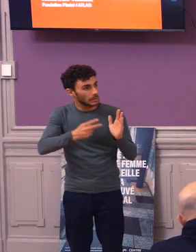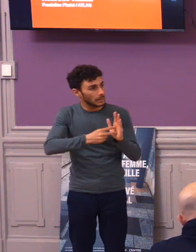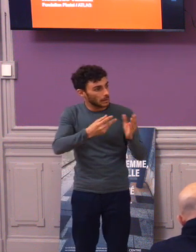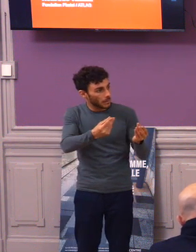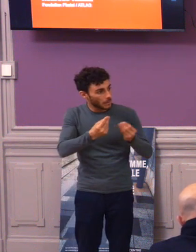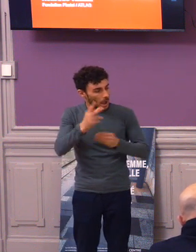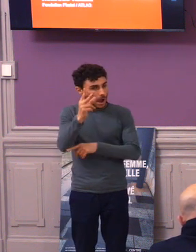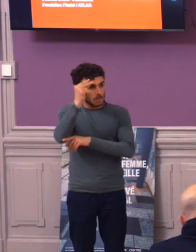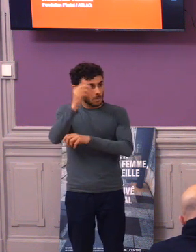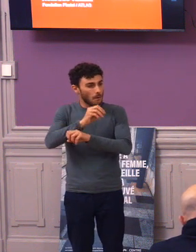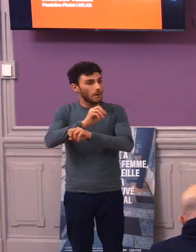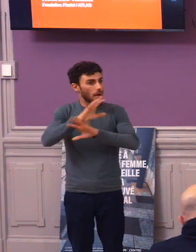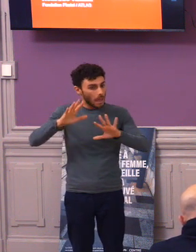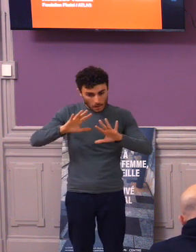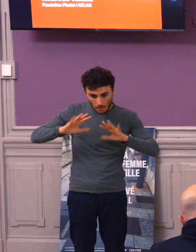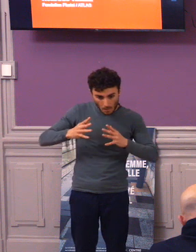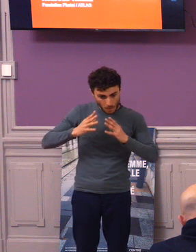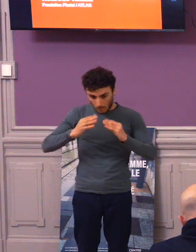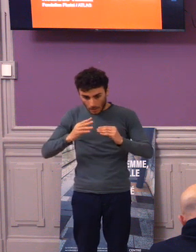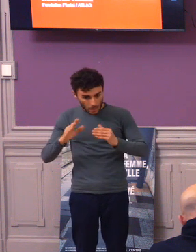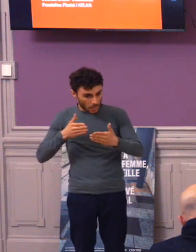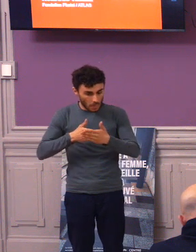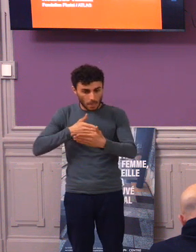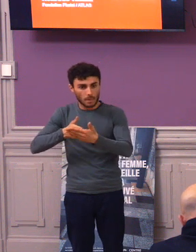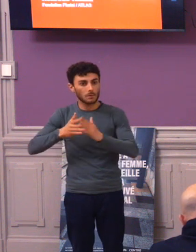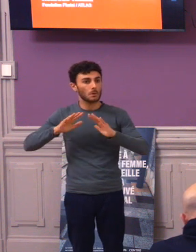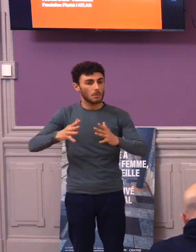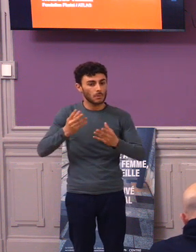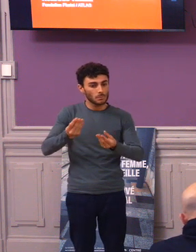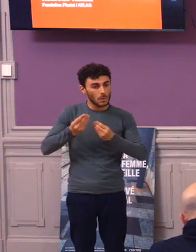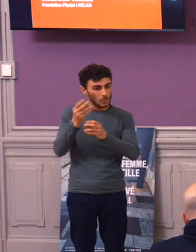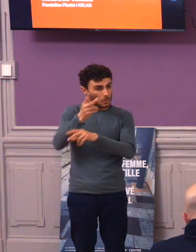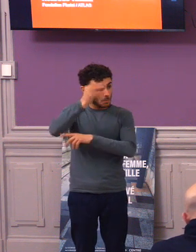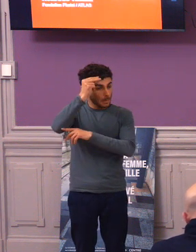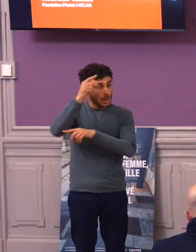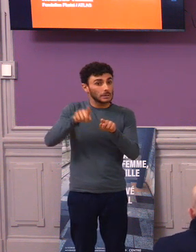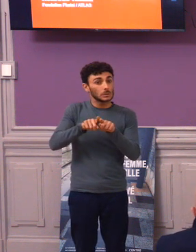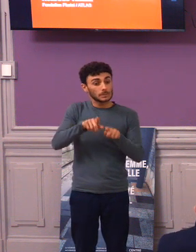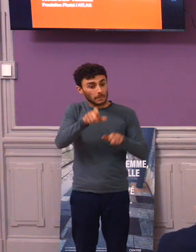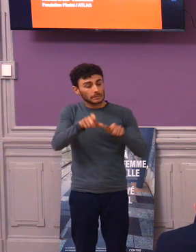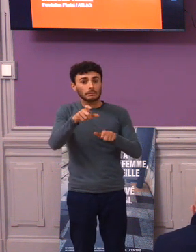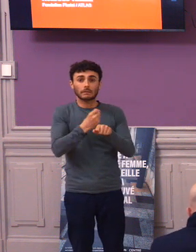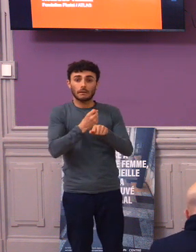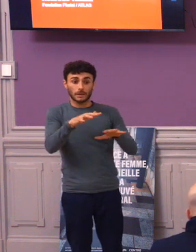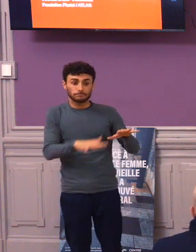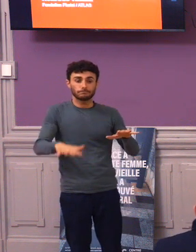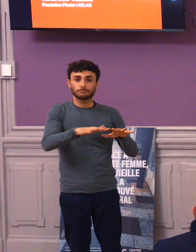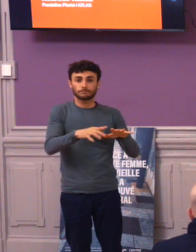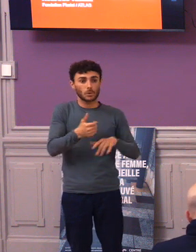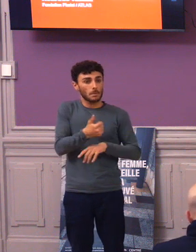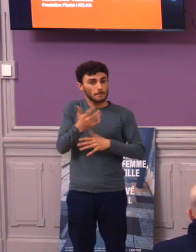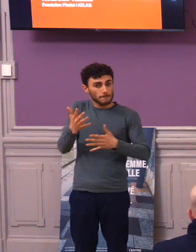pour comprendre les obstacles les freins mais aussi le l'engagement desservic c'est le